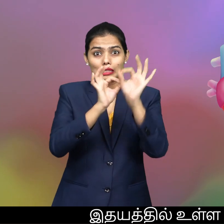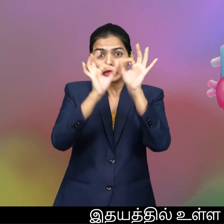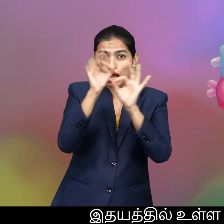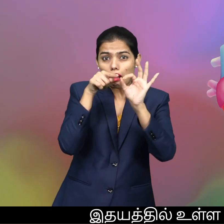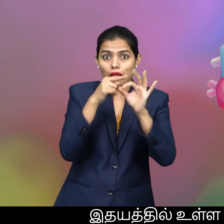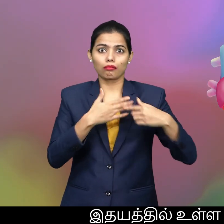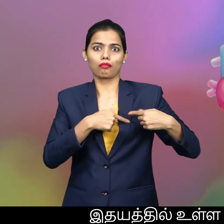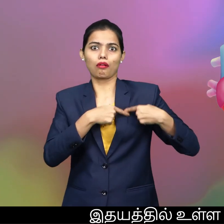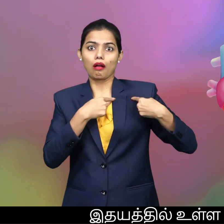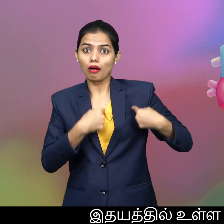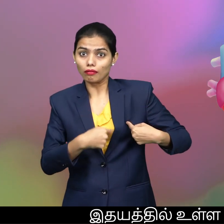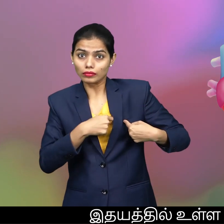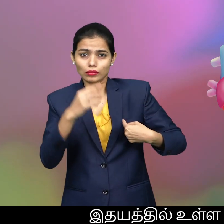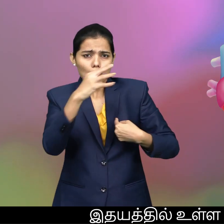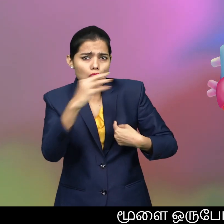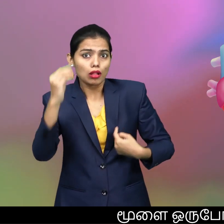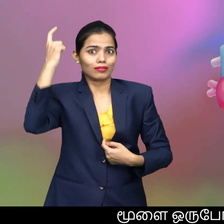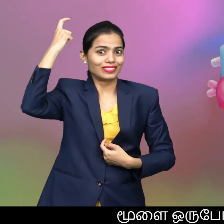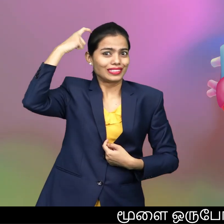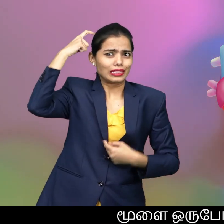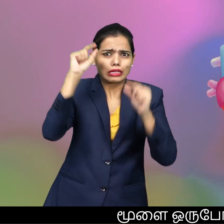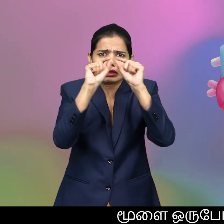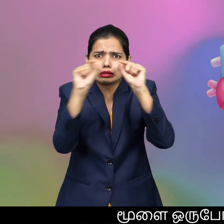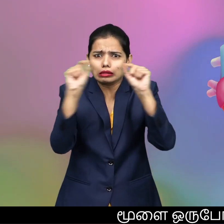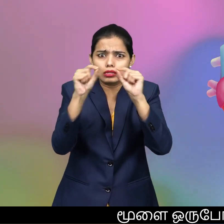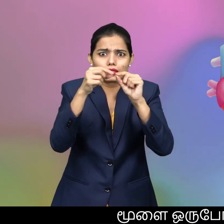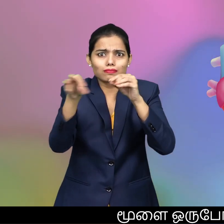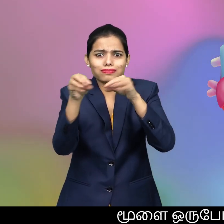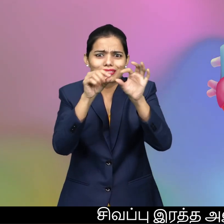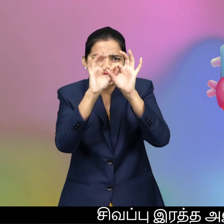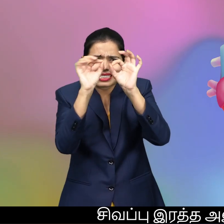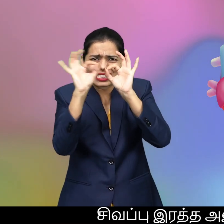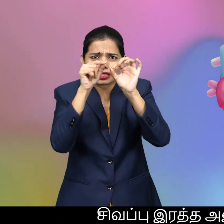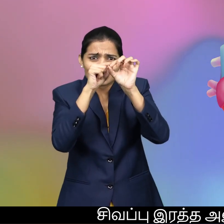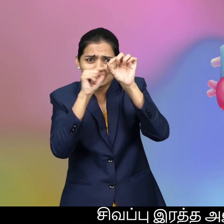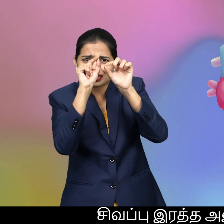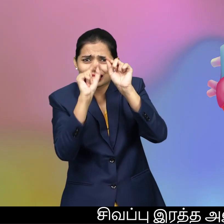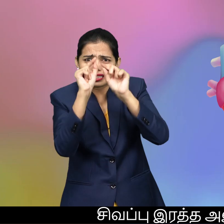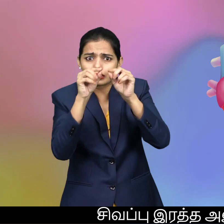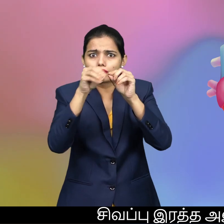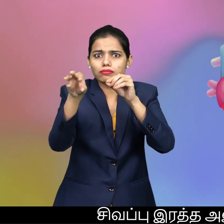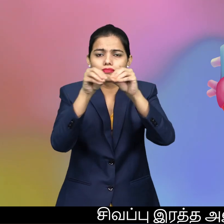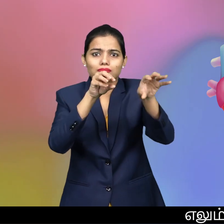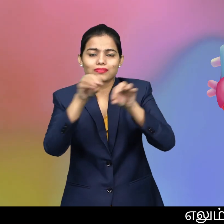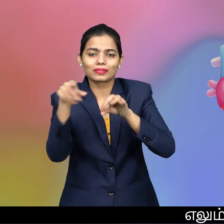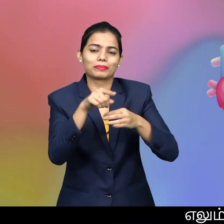இதயத்தில் உள்ள உயிரணுக்கள் மற்றும் மூளை ஒருபோதும் பிரிவதில்லை. சிவப்பு இரத்த அணுக்களை உருவாக்க எலும்பு